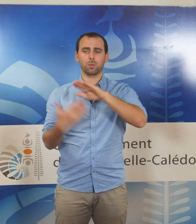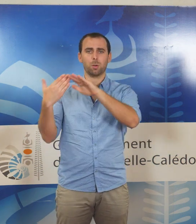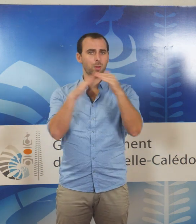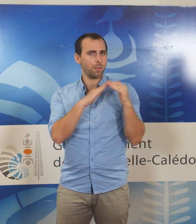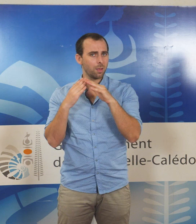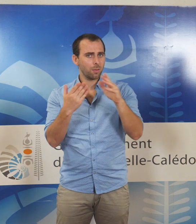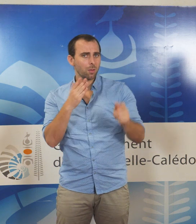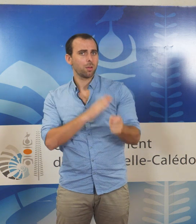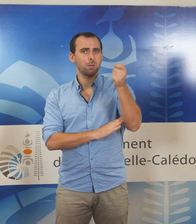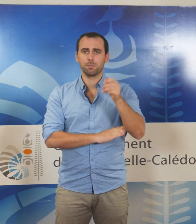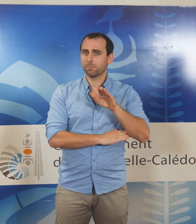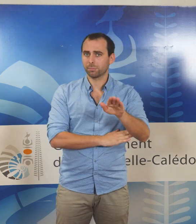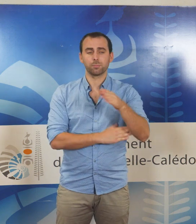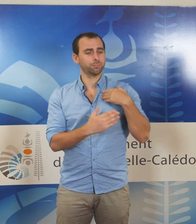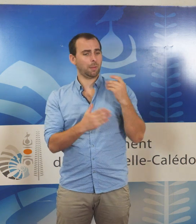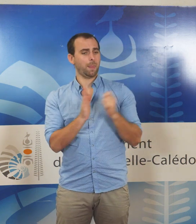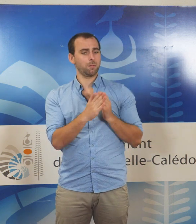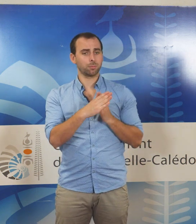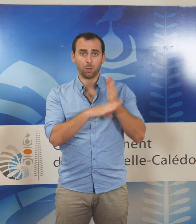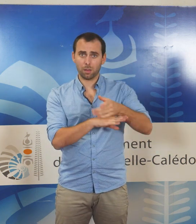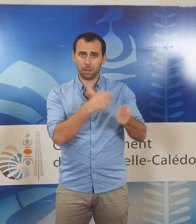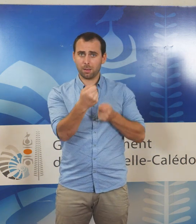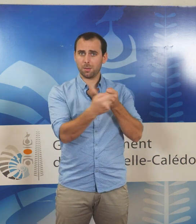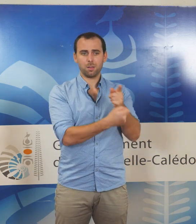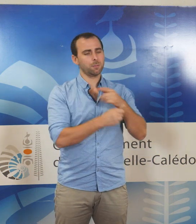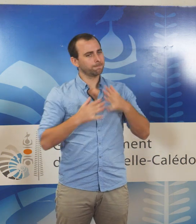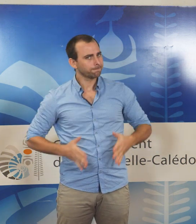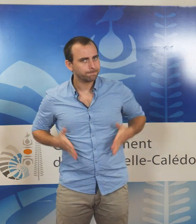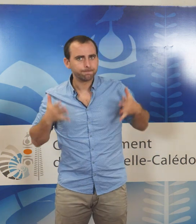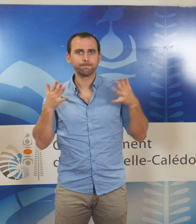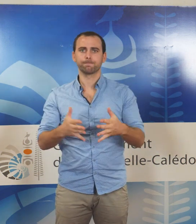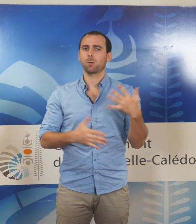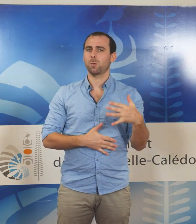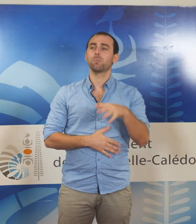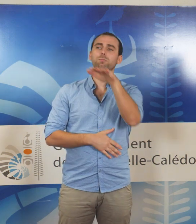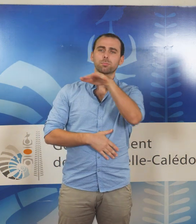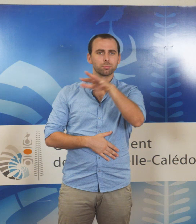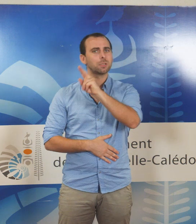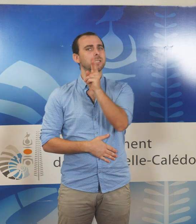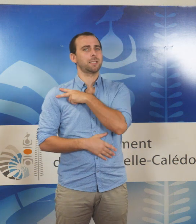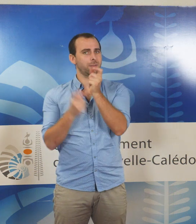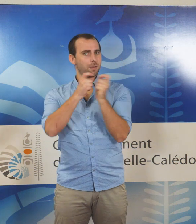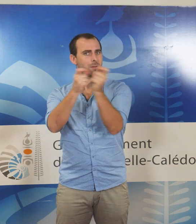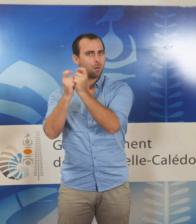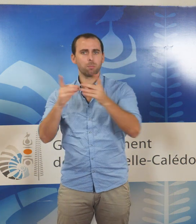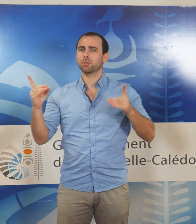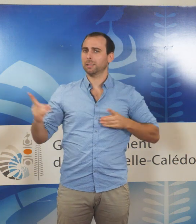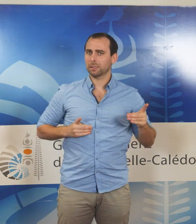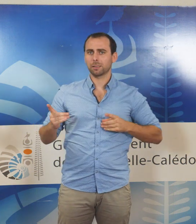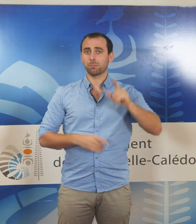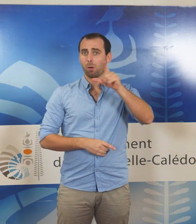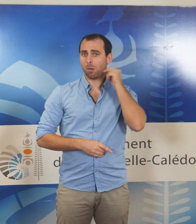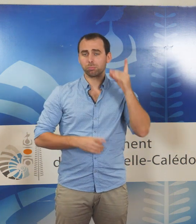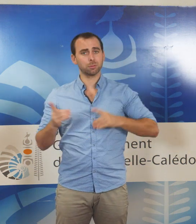éducative qui s'est mobilisée pour cette rentrée adaptée. Bien sûr, les chefs d'établissement, les directrices et les directeurs d'école, les